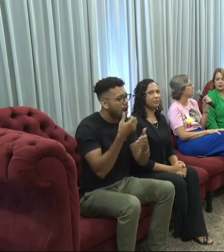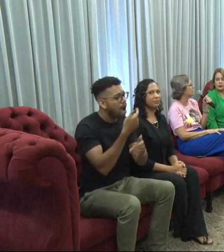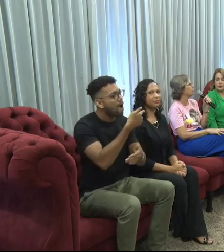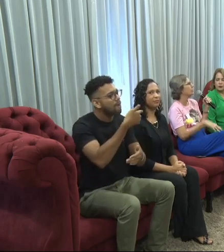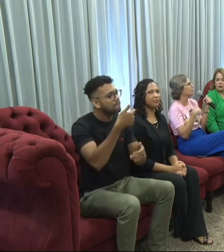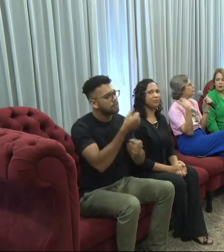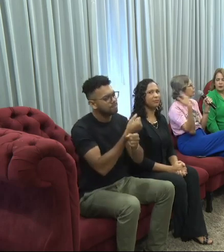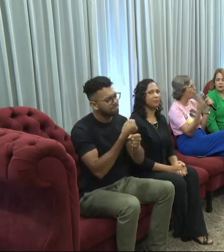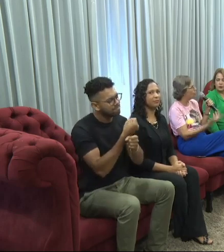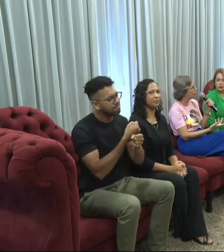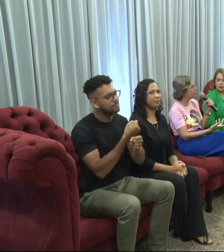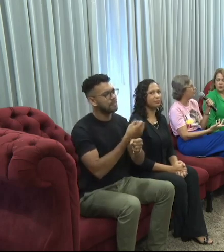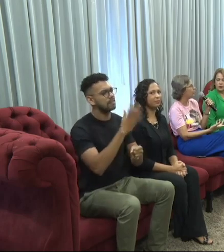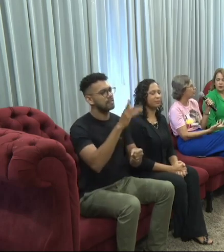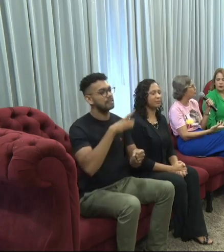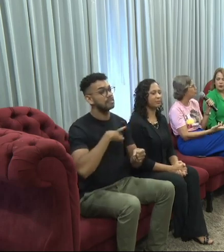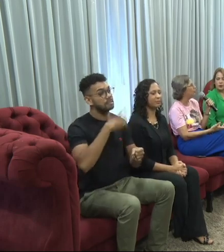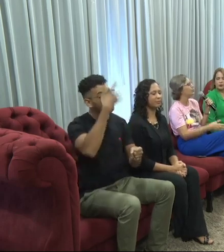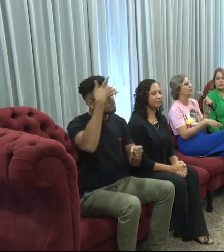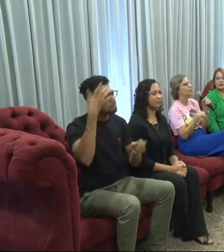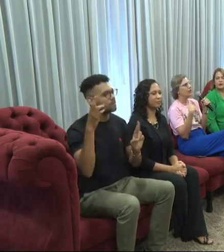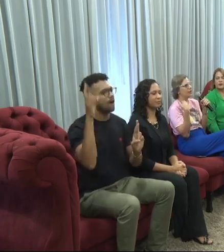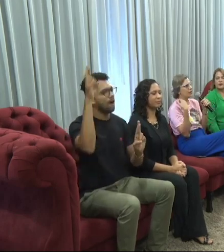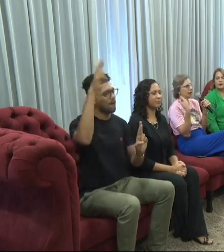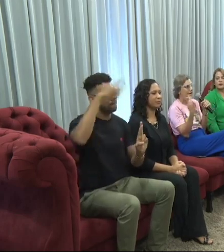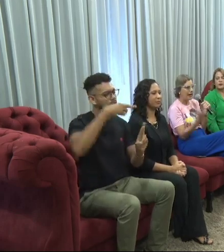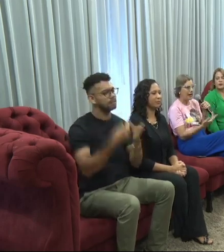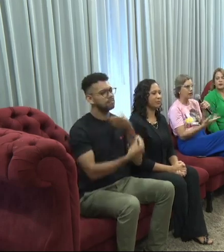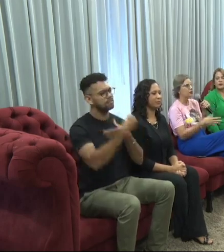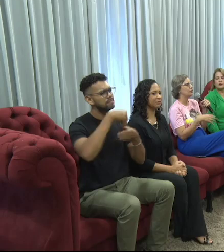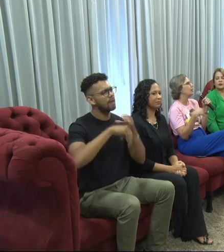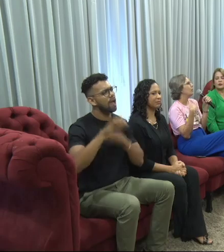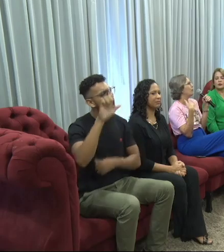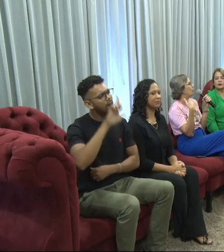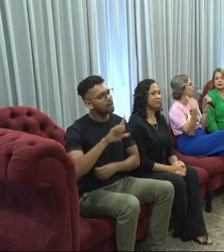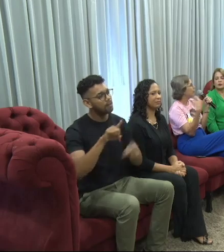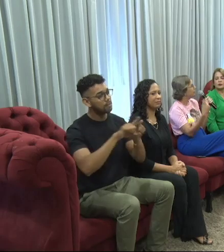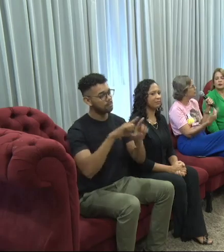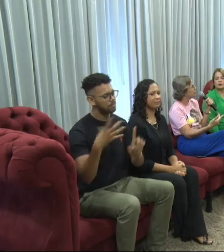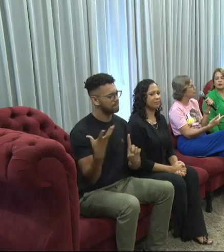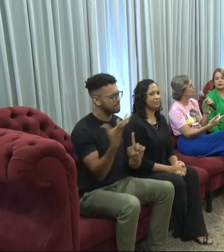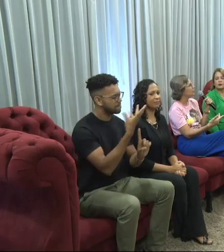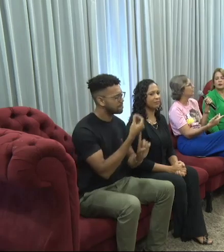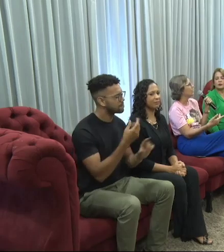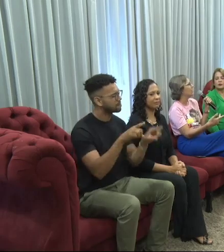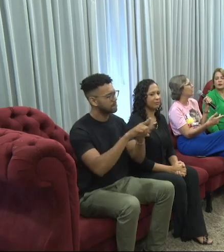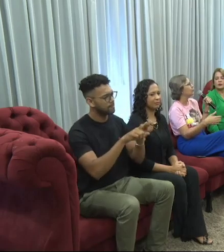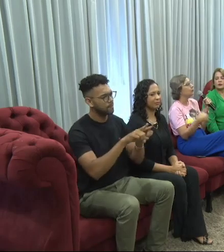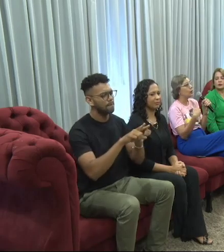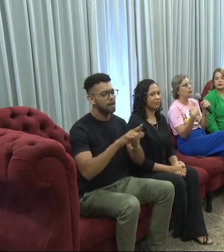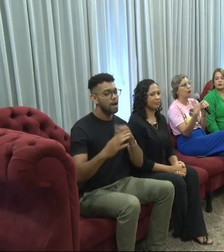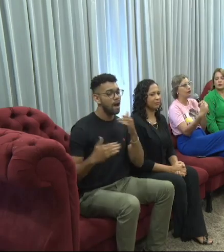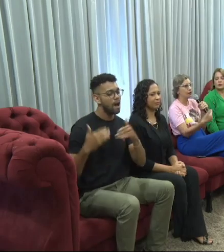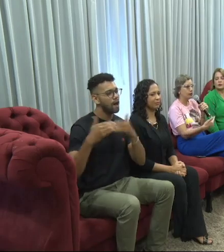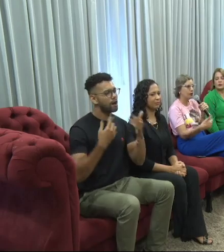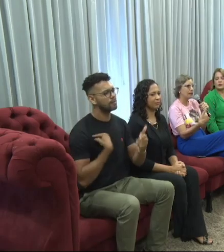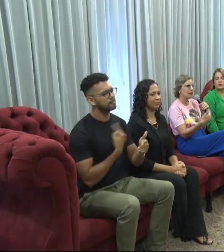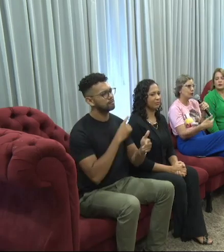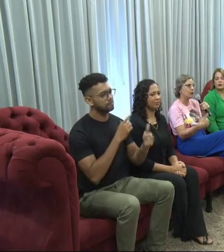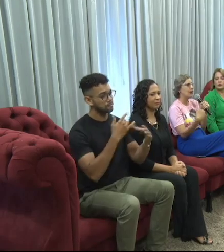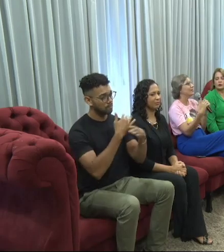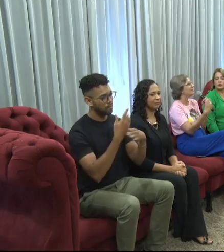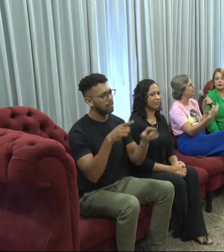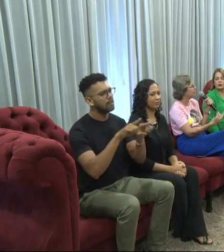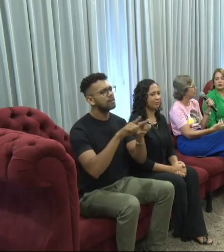edições, trazendo grandes nomes da literatura, da arte, movimentando a nossa cidade, promovendo